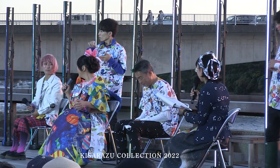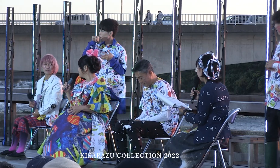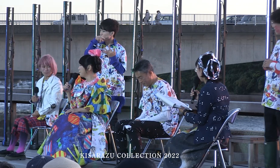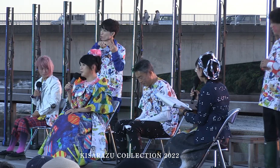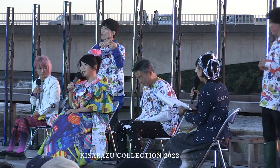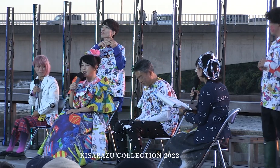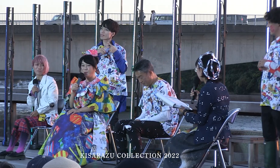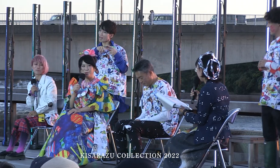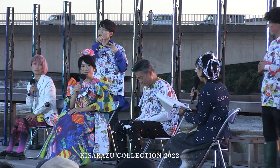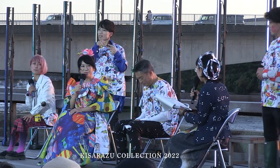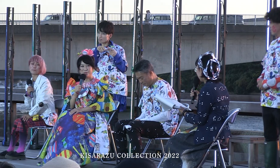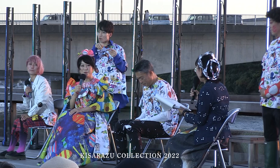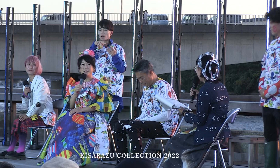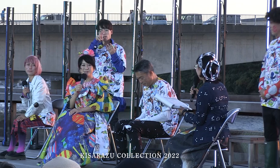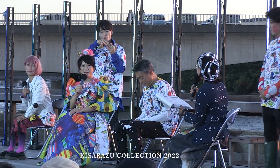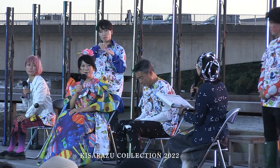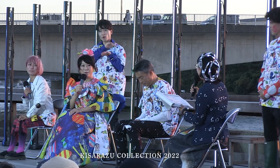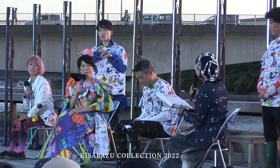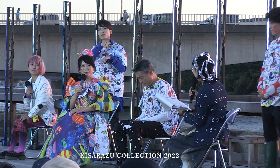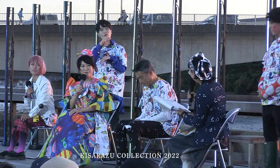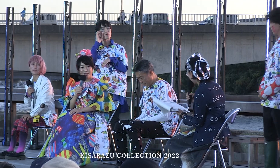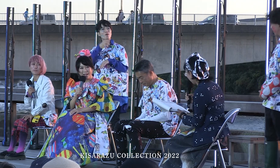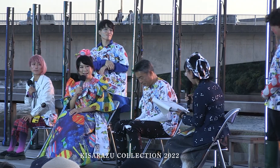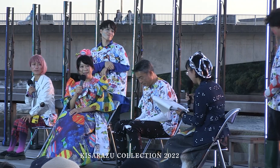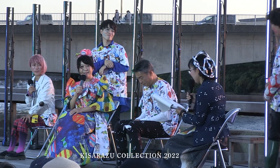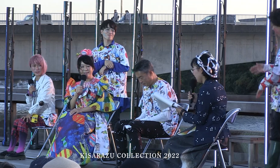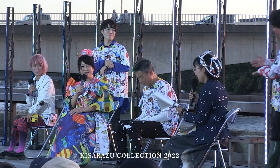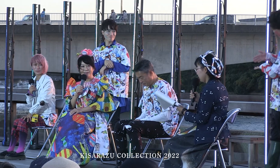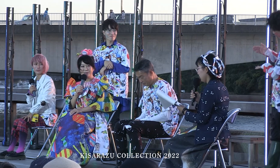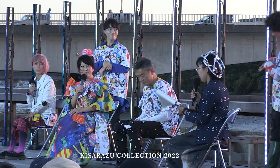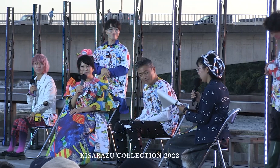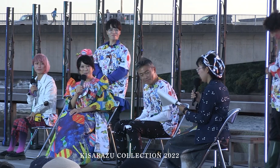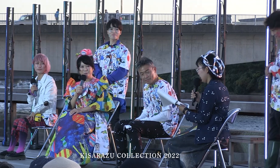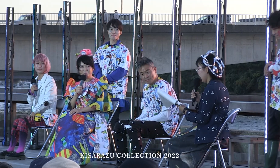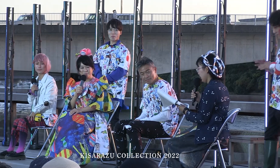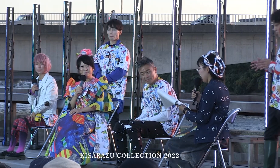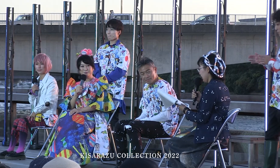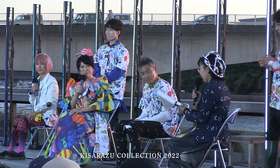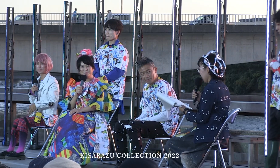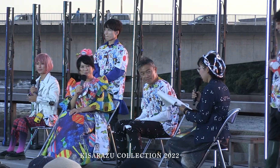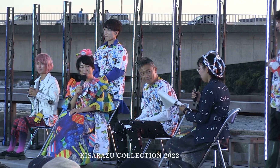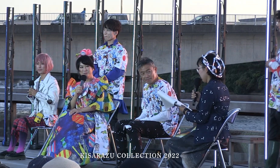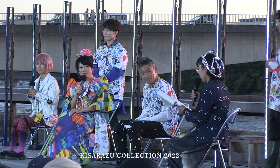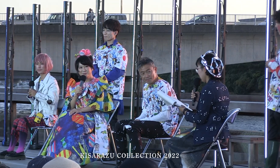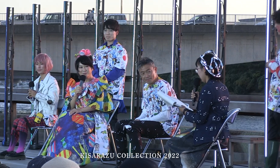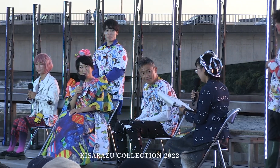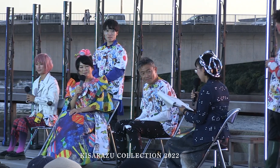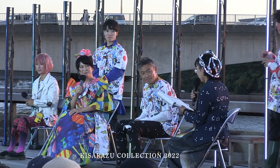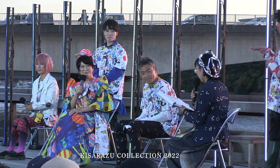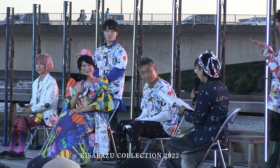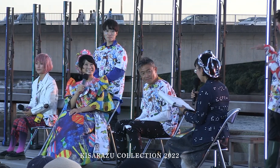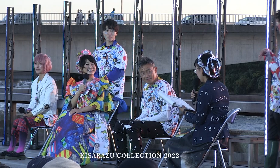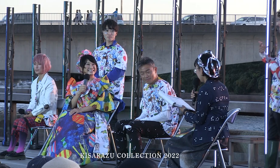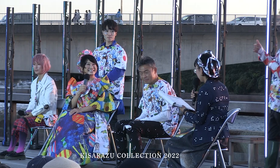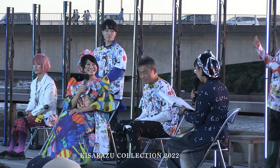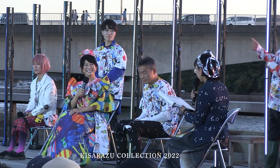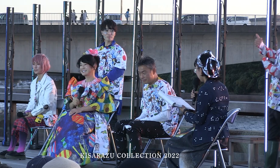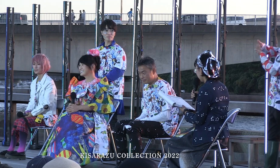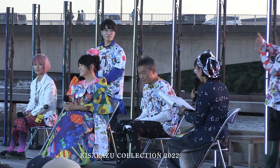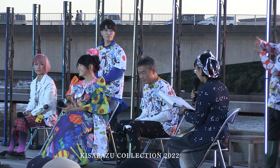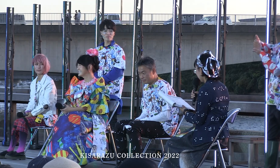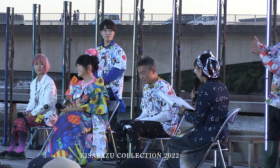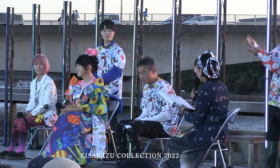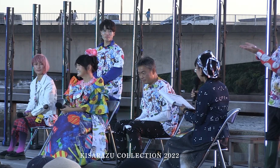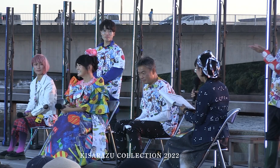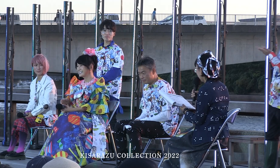ね、 はい、 これだけの本当すごいですよ。 はい、ありがとうございます。ということで、皆様から様々なお話を